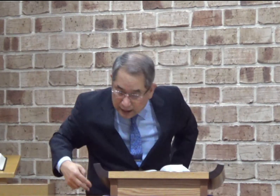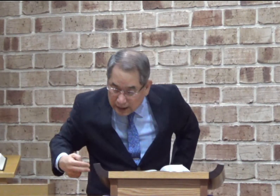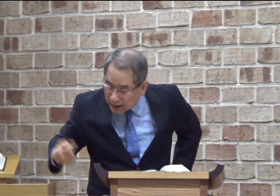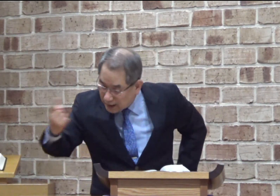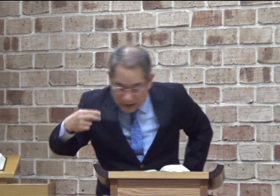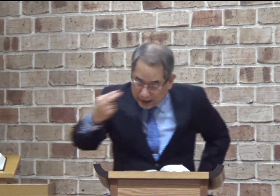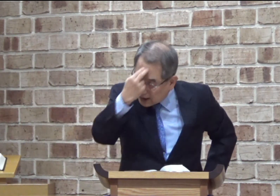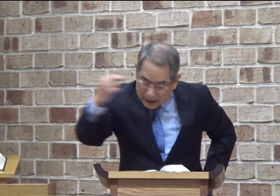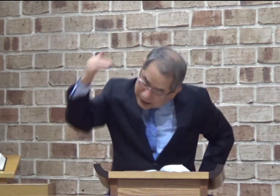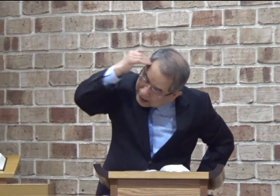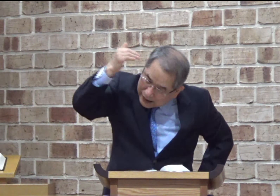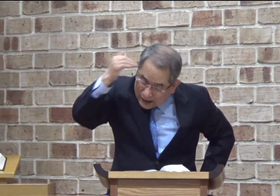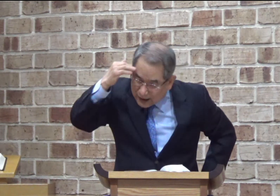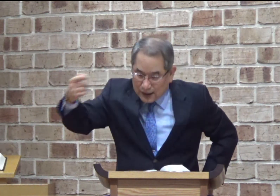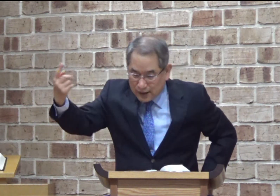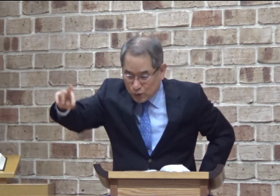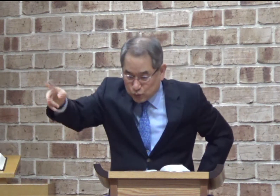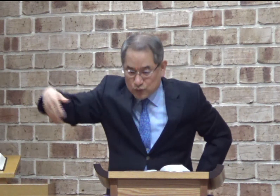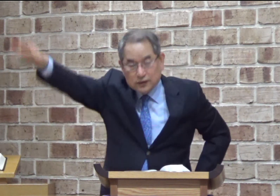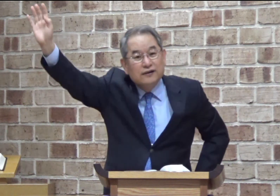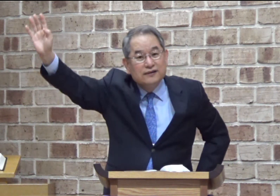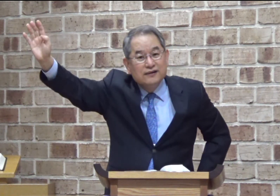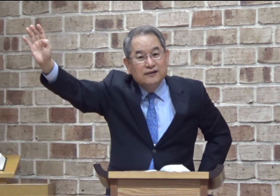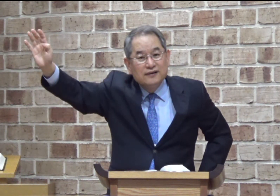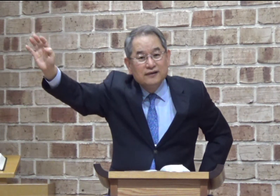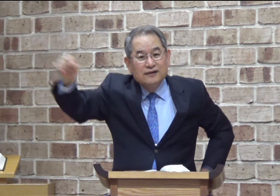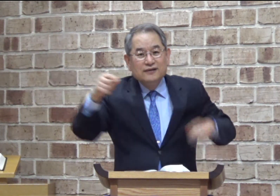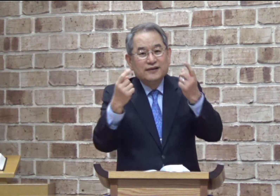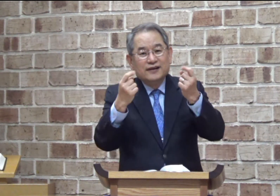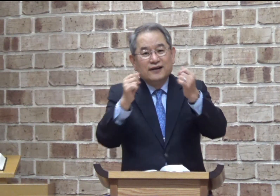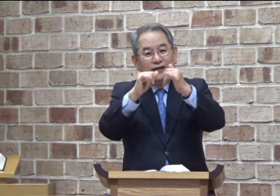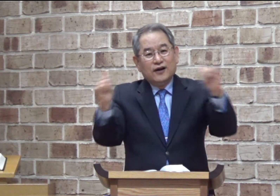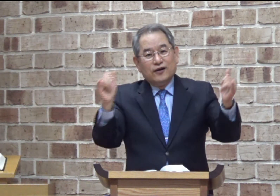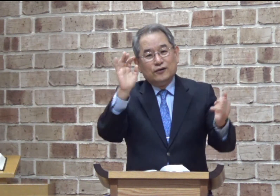디딤돌이 되어서 교회에 찾아온 사람들이 그 돌을 딛고 올 수 있도록